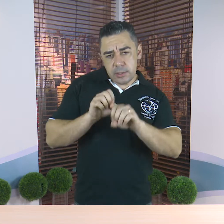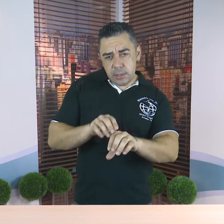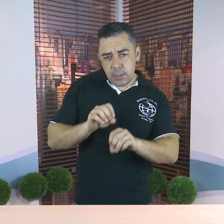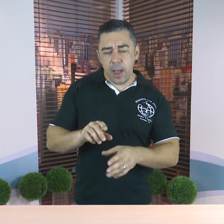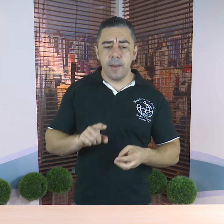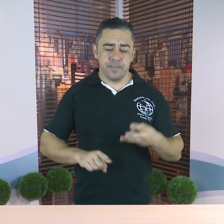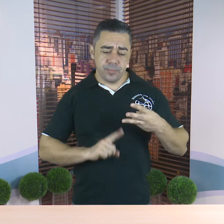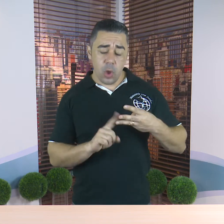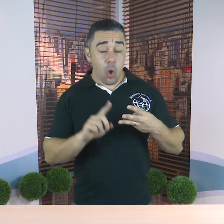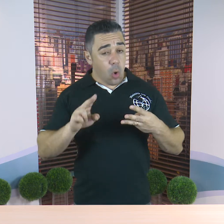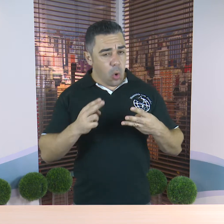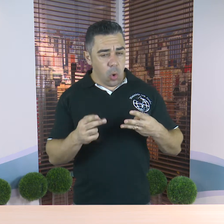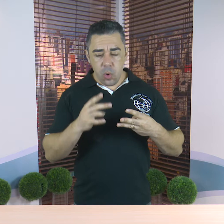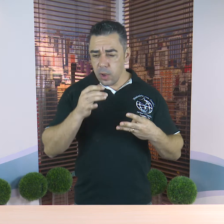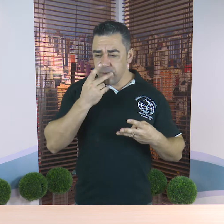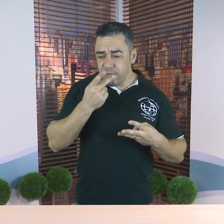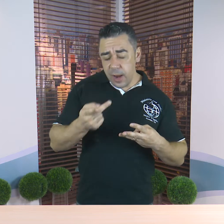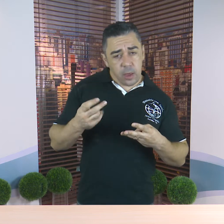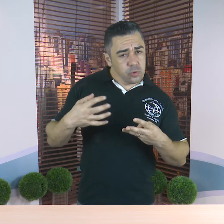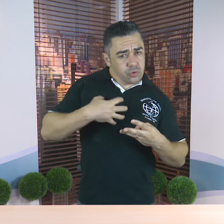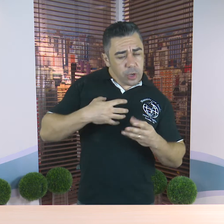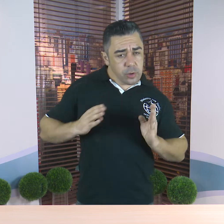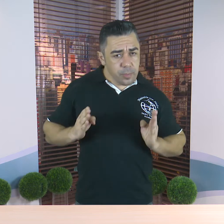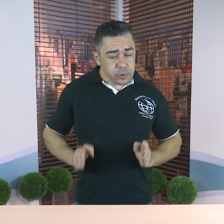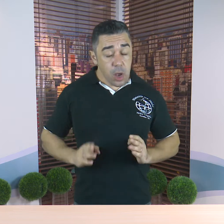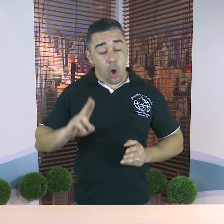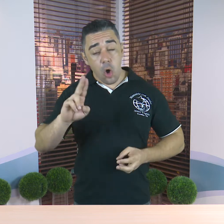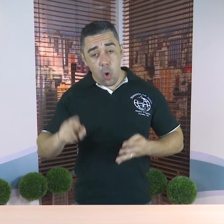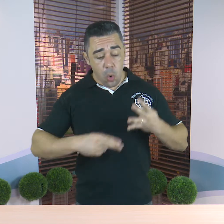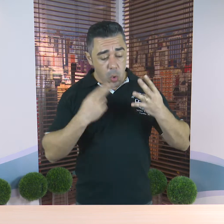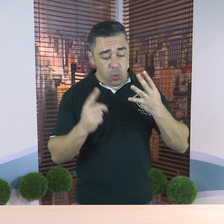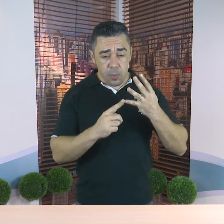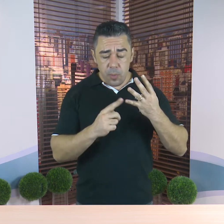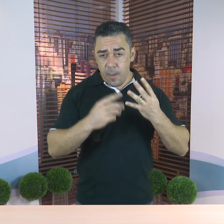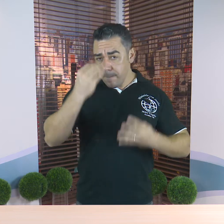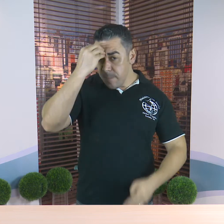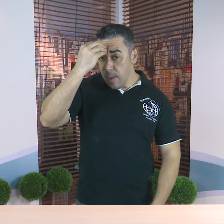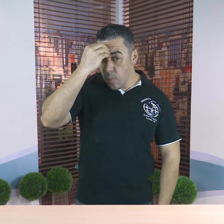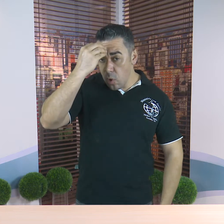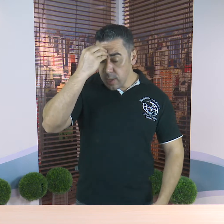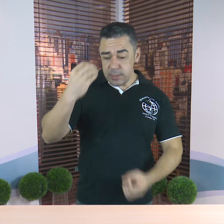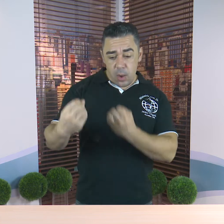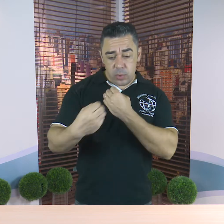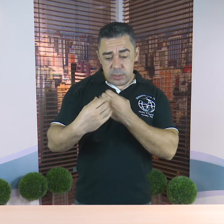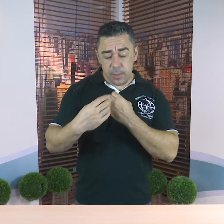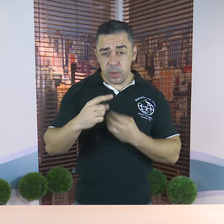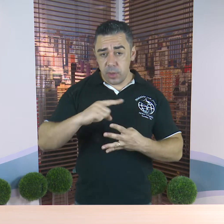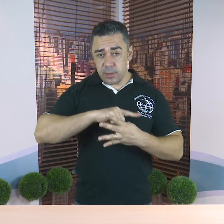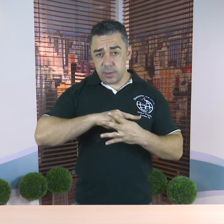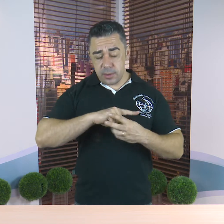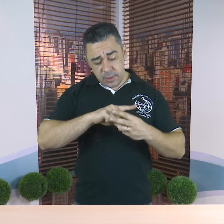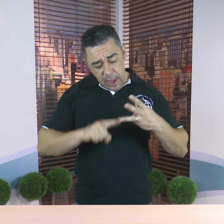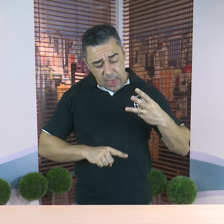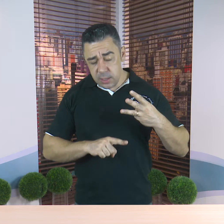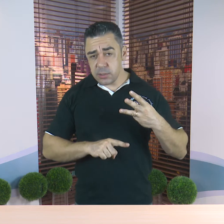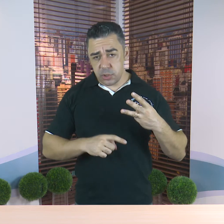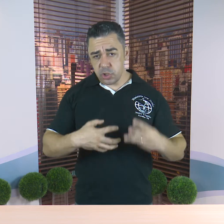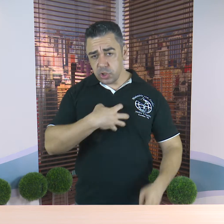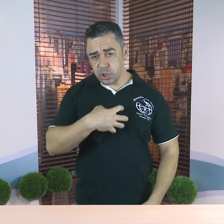uma conduta ou simplesmente na memorização de um ensinamento. 3 obras literárias representam